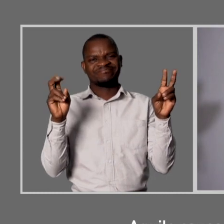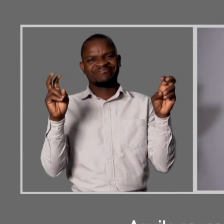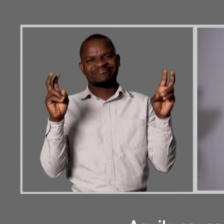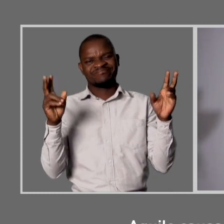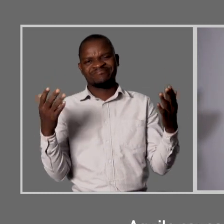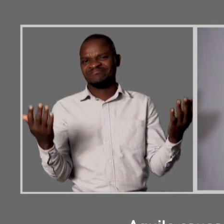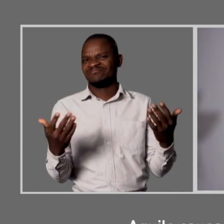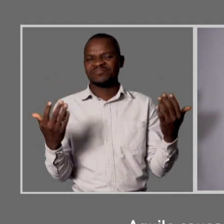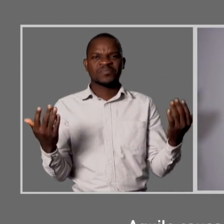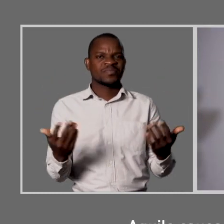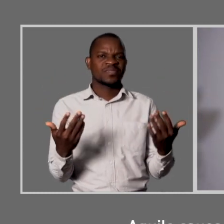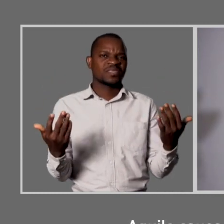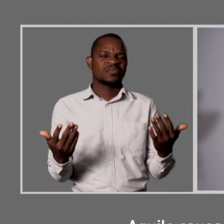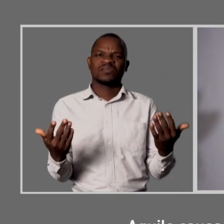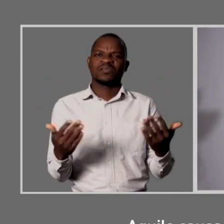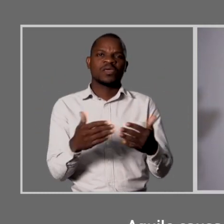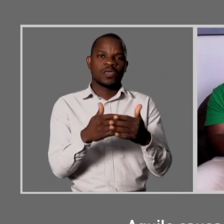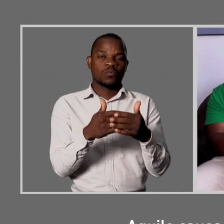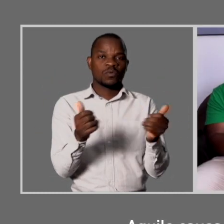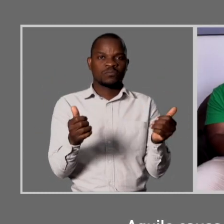de... Eu nem vou dizer que é